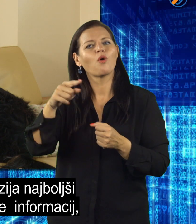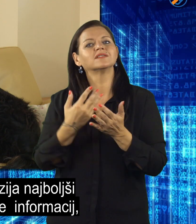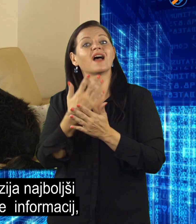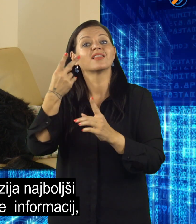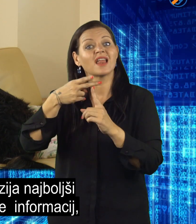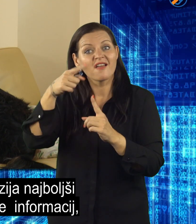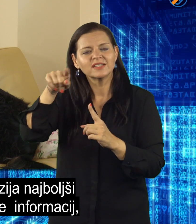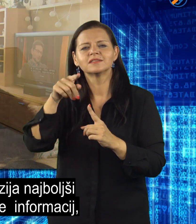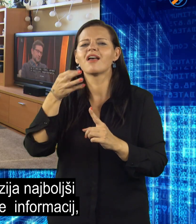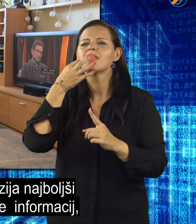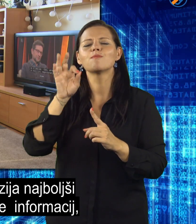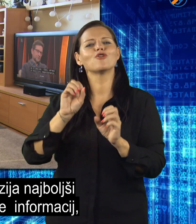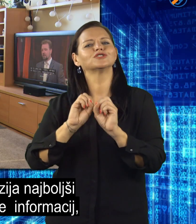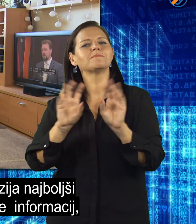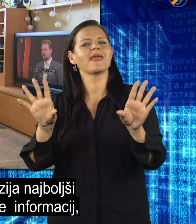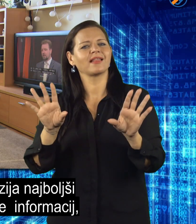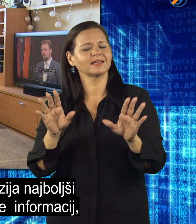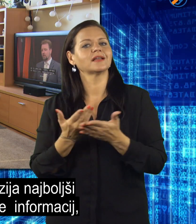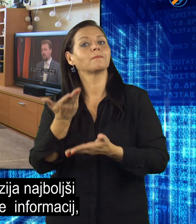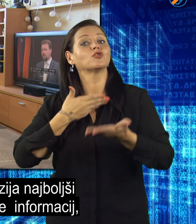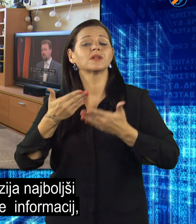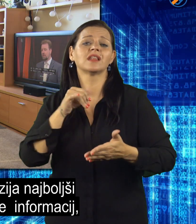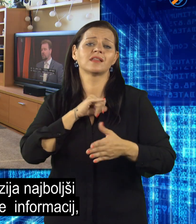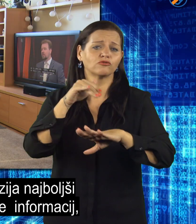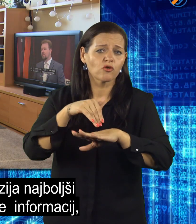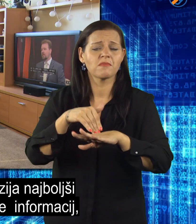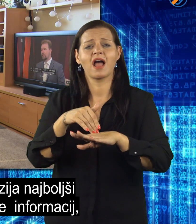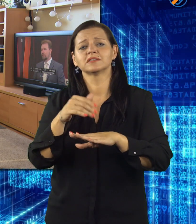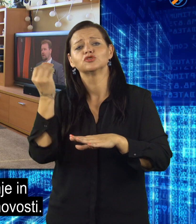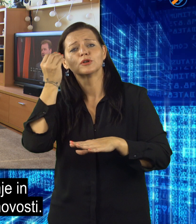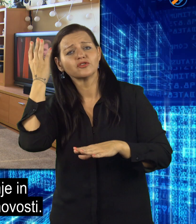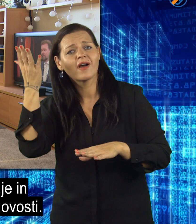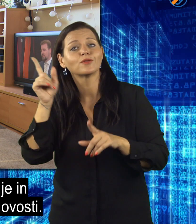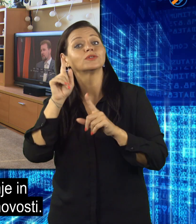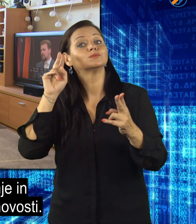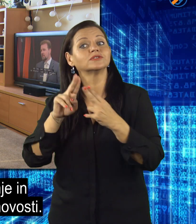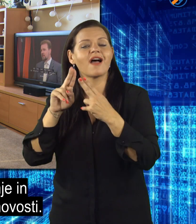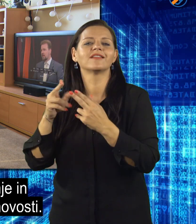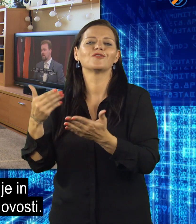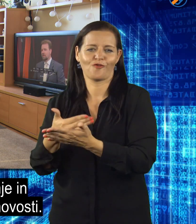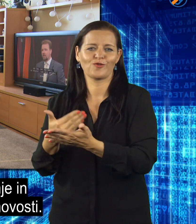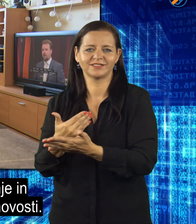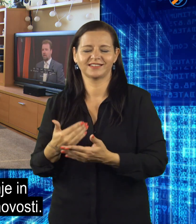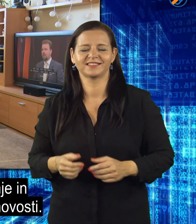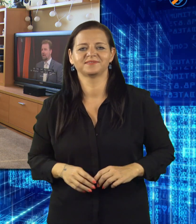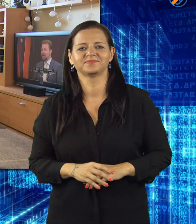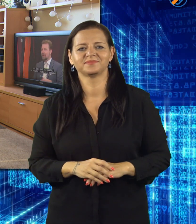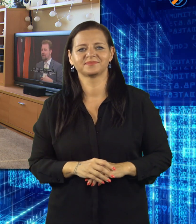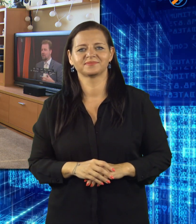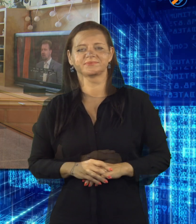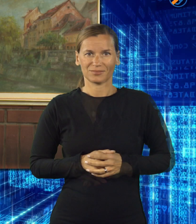Tako je zanje televizija najboljši medij za pridobivanje informacij, izobraževanje in spoznavanje novosti.